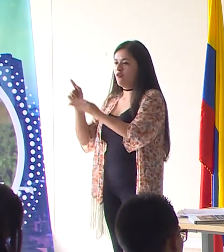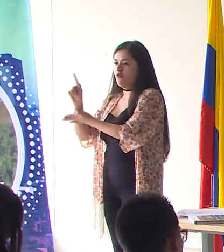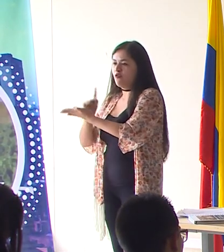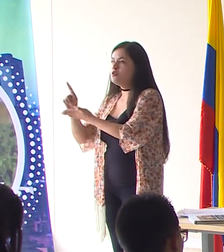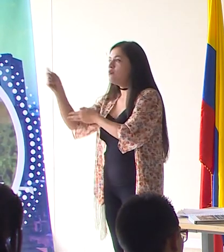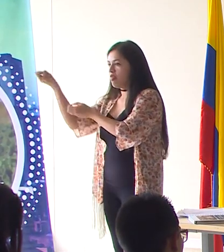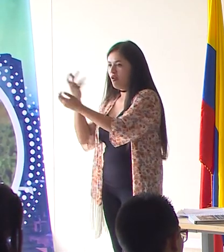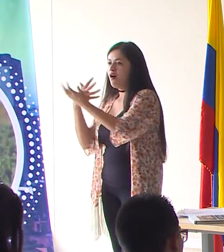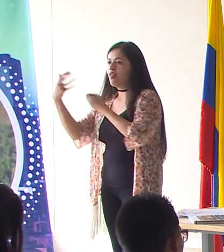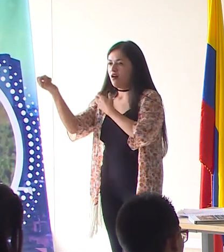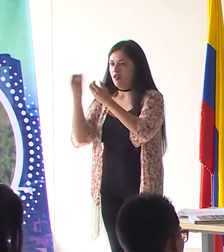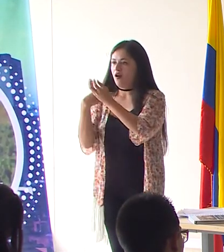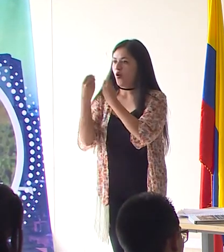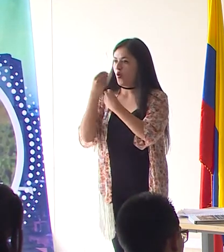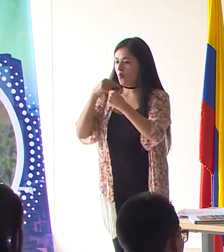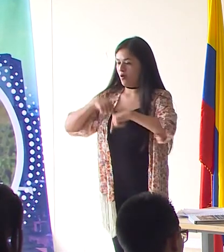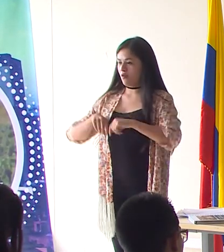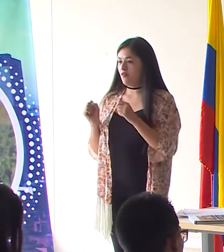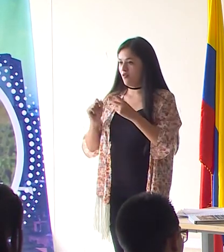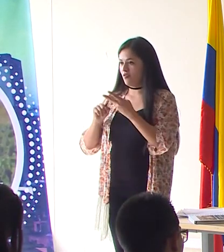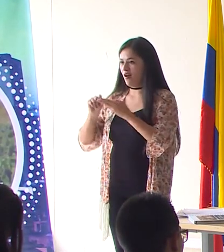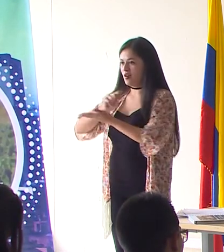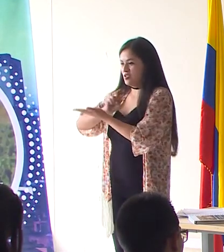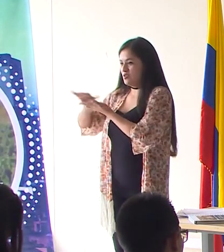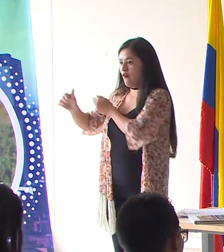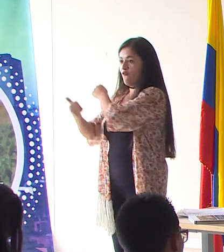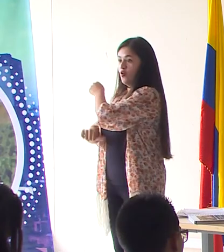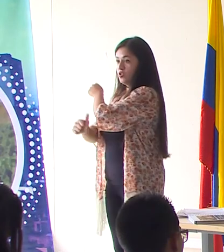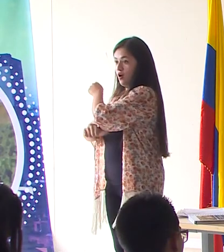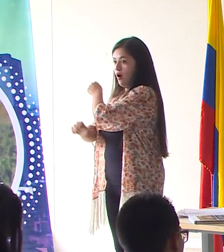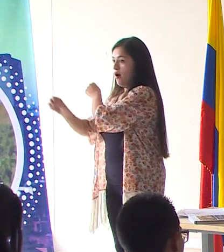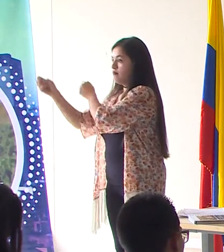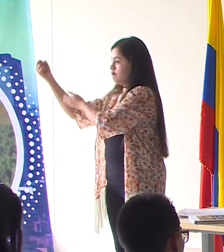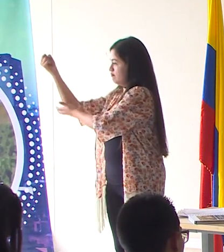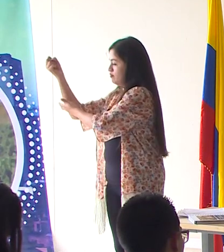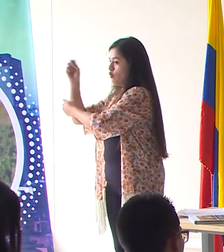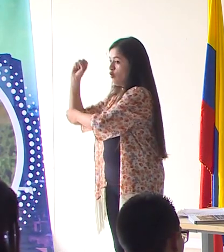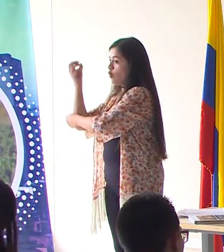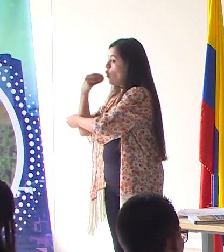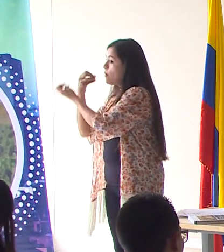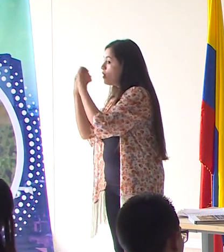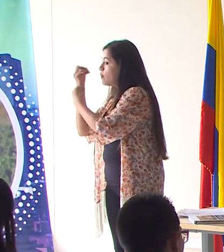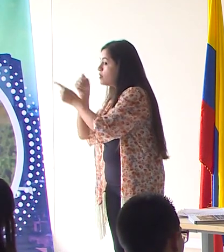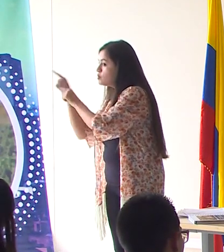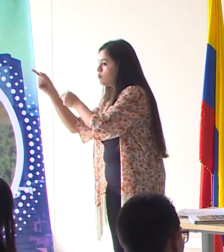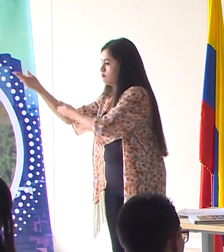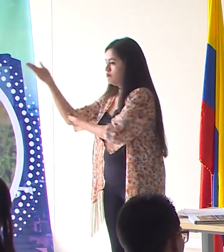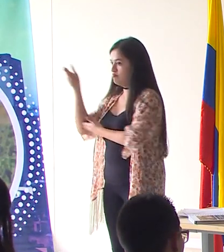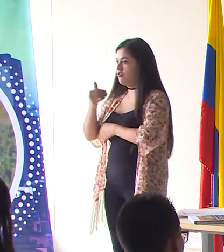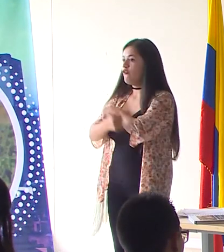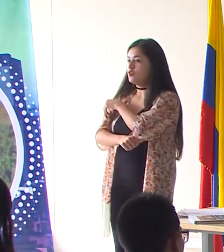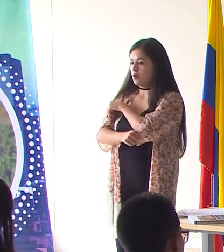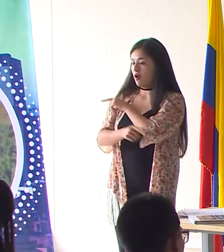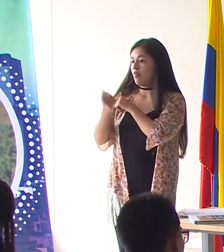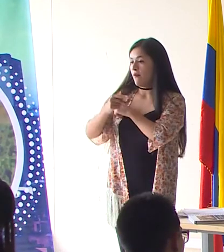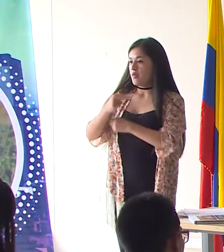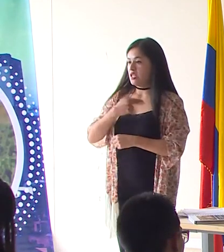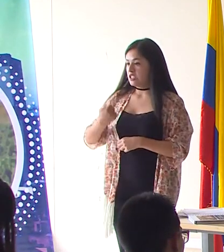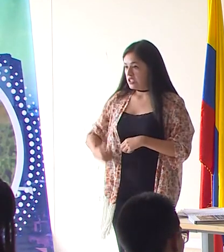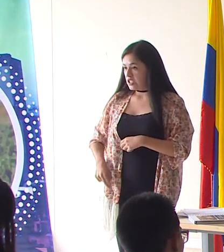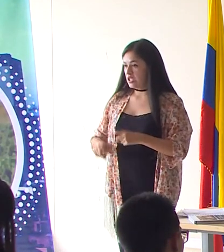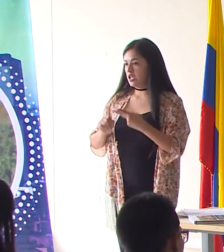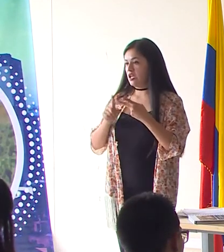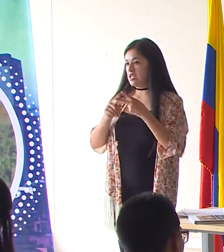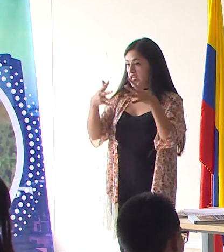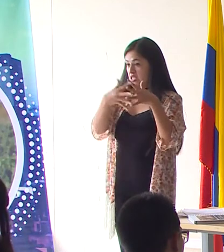occidente la sabana norte y todo boyacá de hecho china y los eeuu porque tenemos tratados de